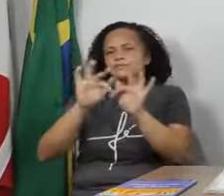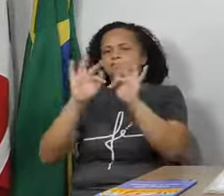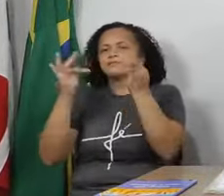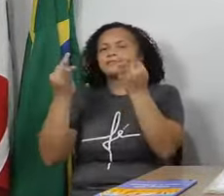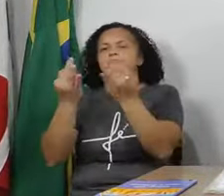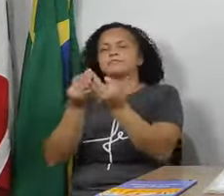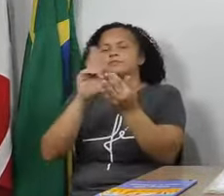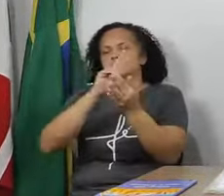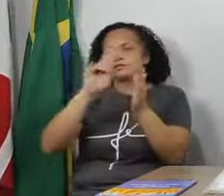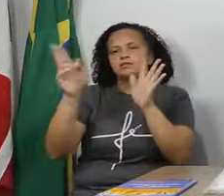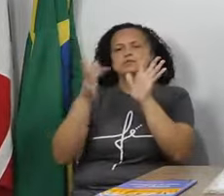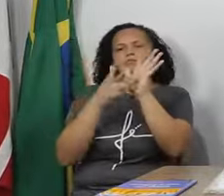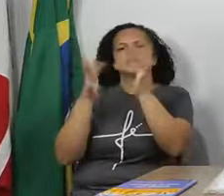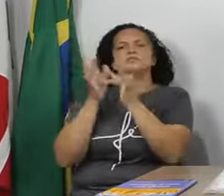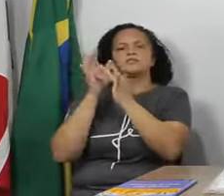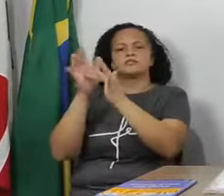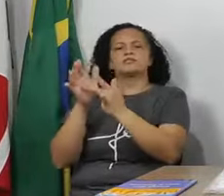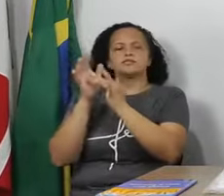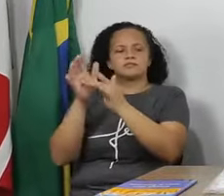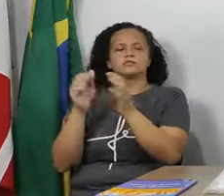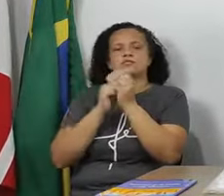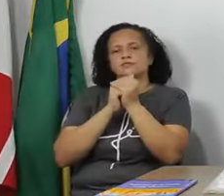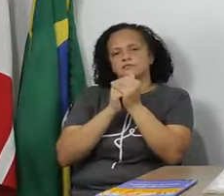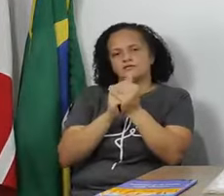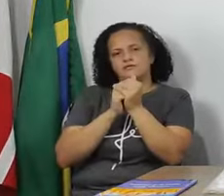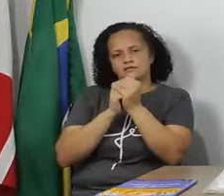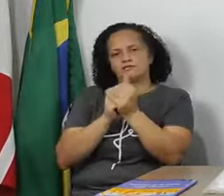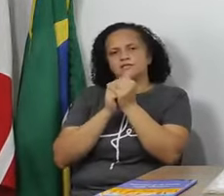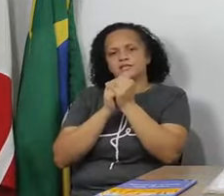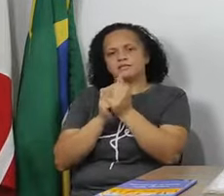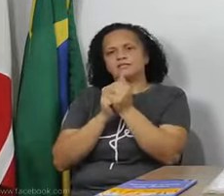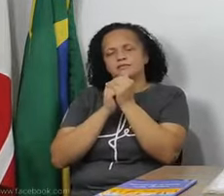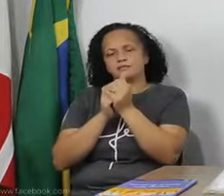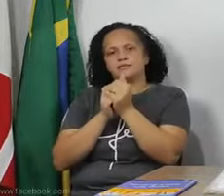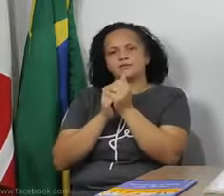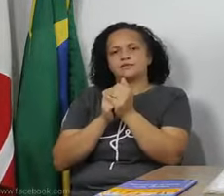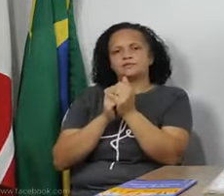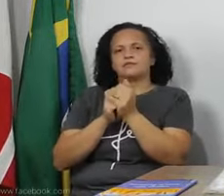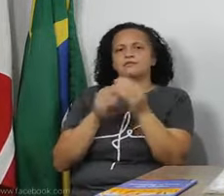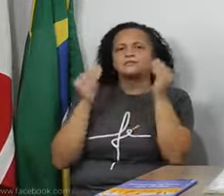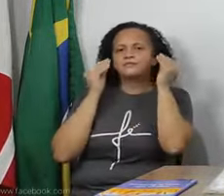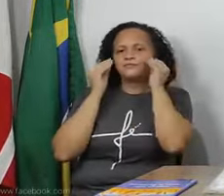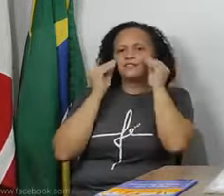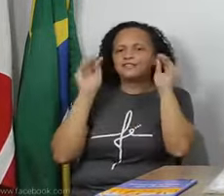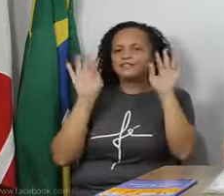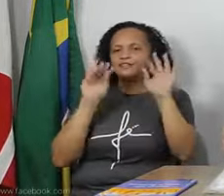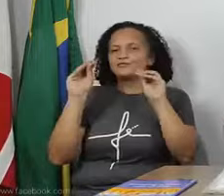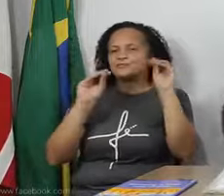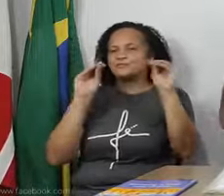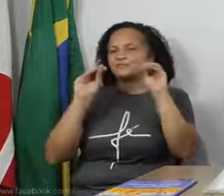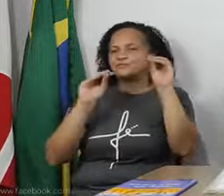em nome de Jesus. Amém e amém. Um